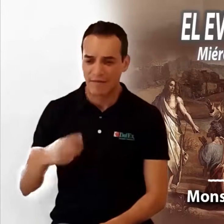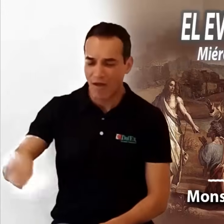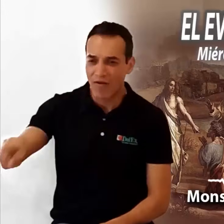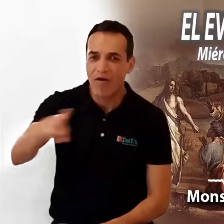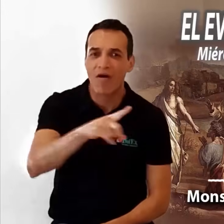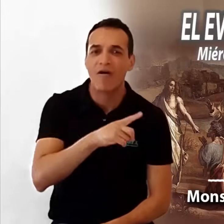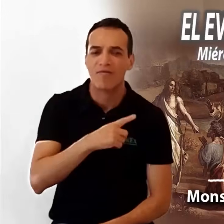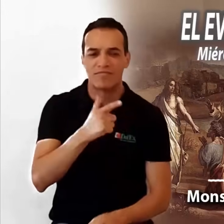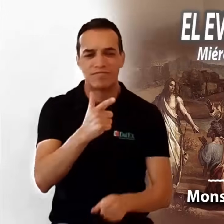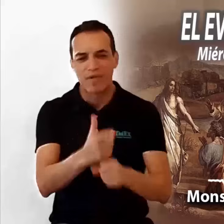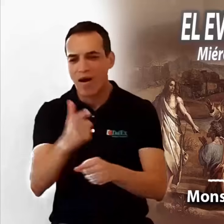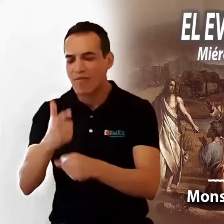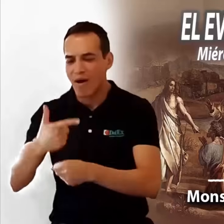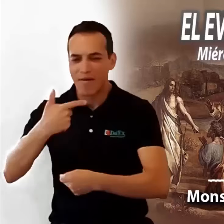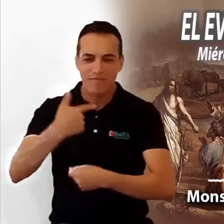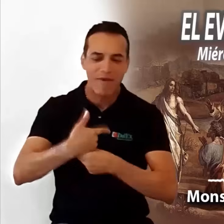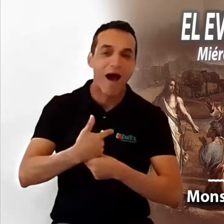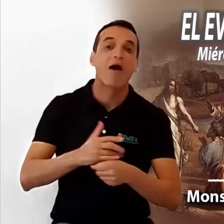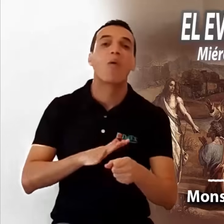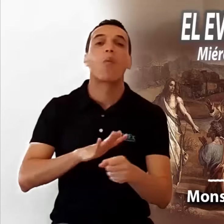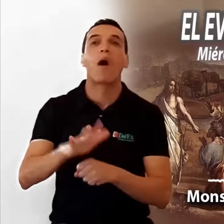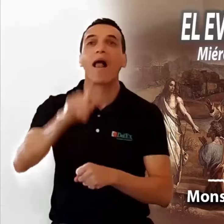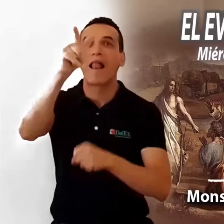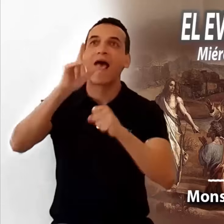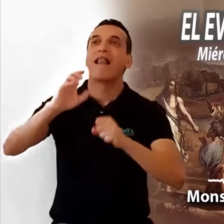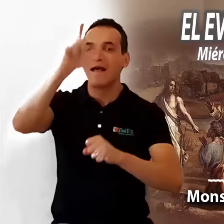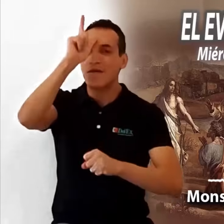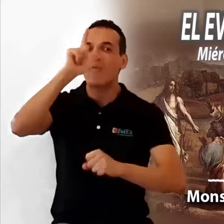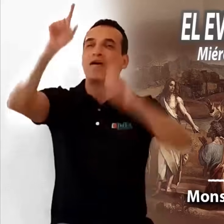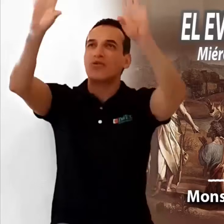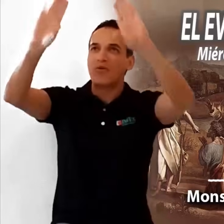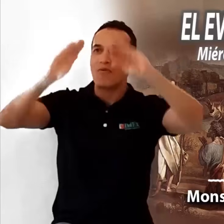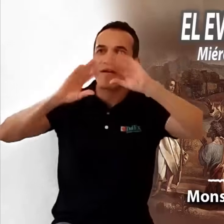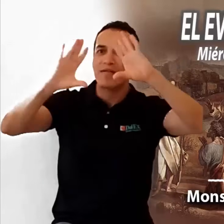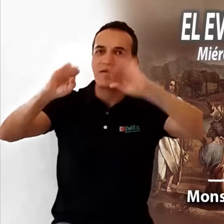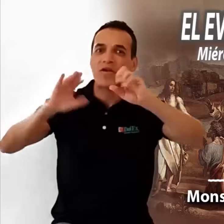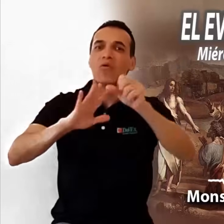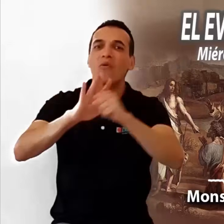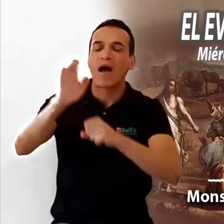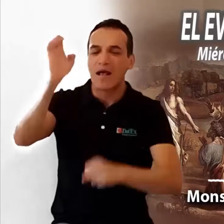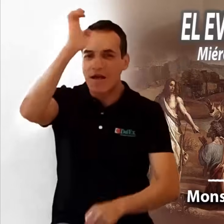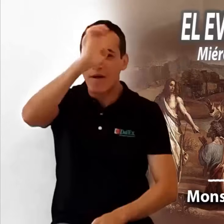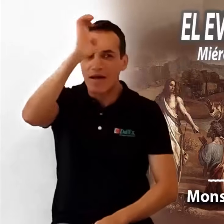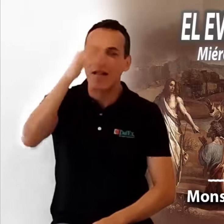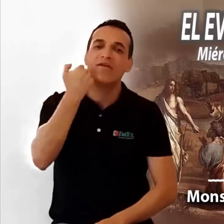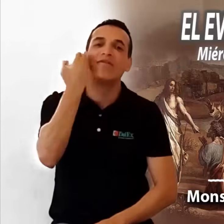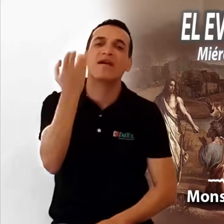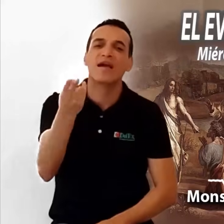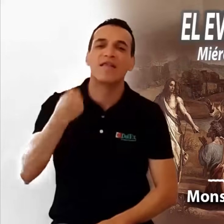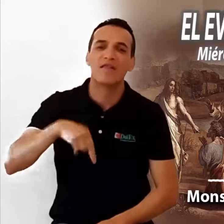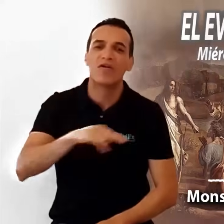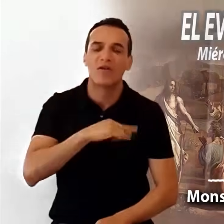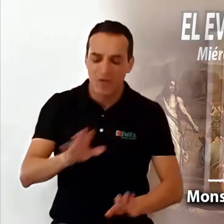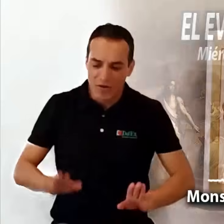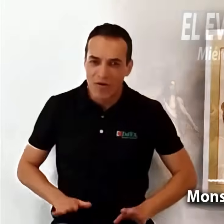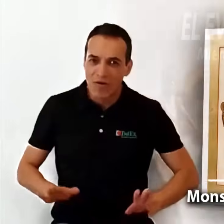descubrir qué es lo que nos enseña el Espíritu y qué actitudes exige de nosotros el Evangelio.